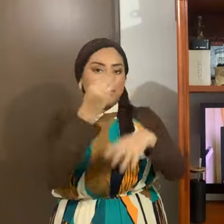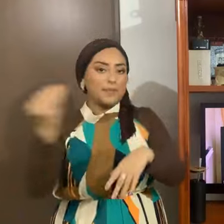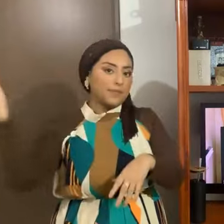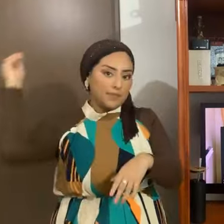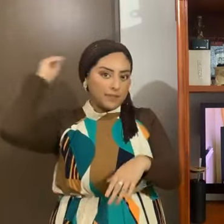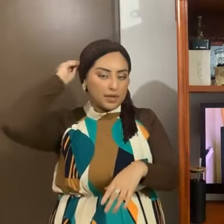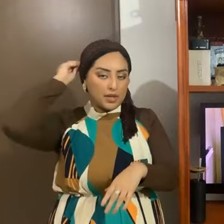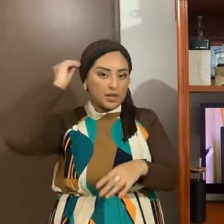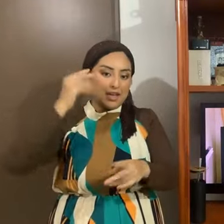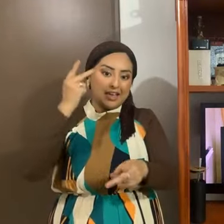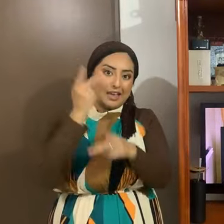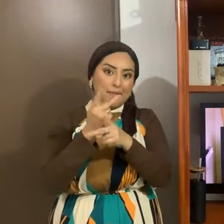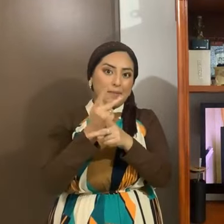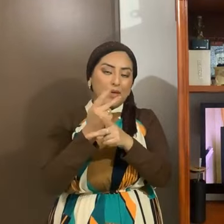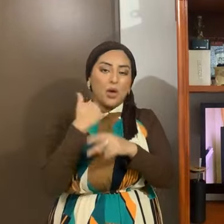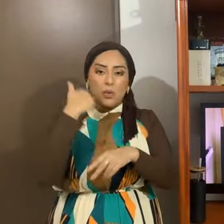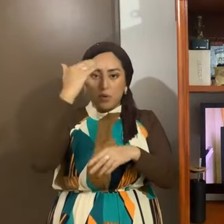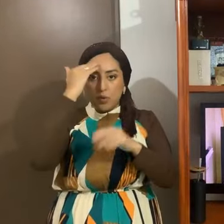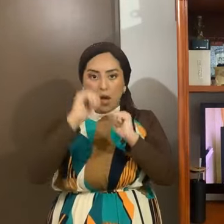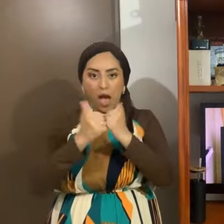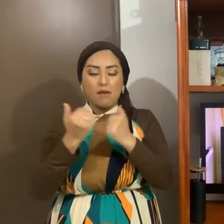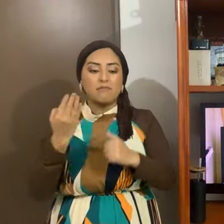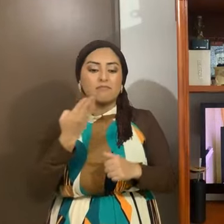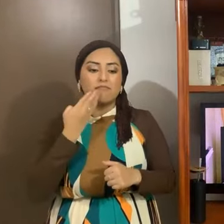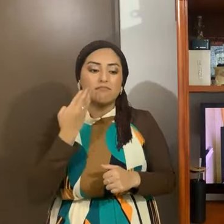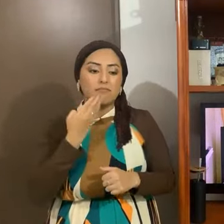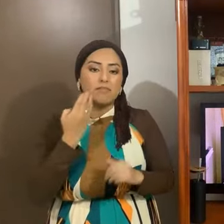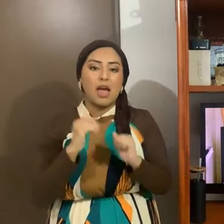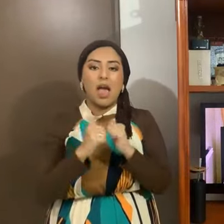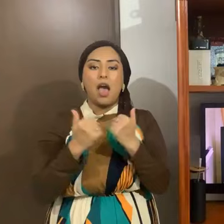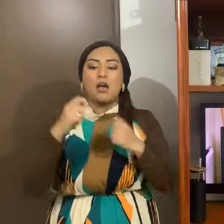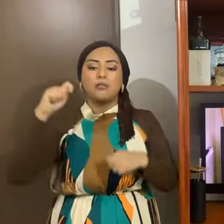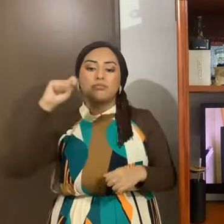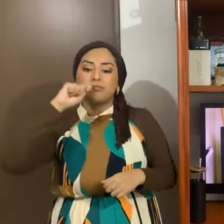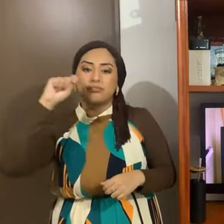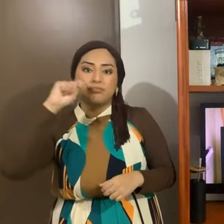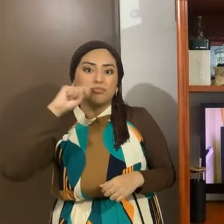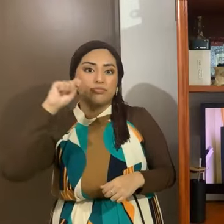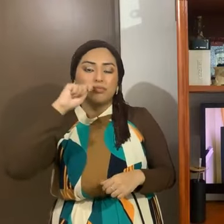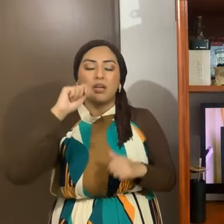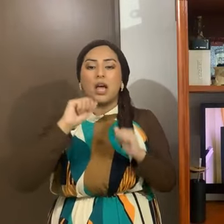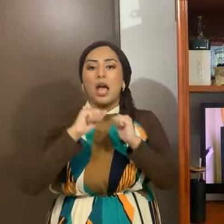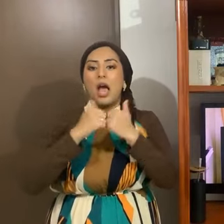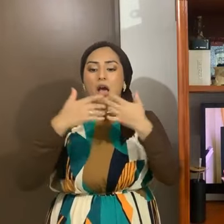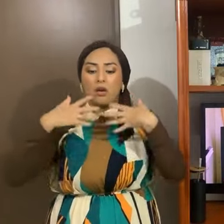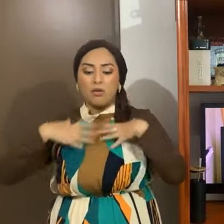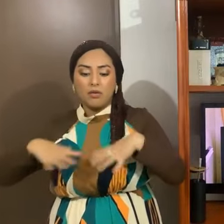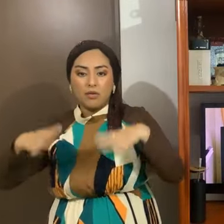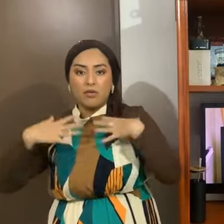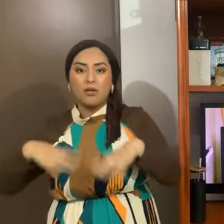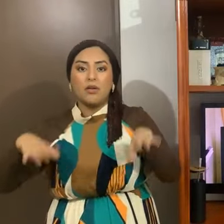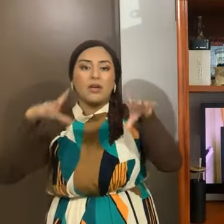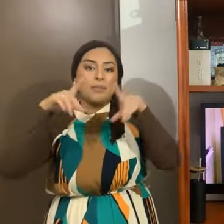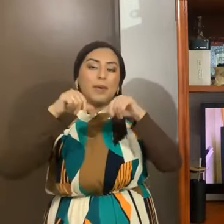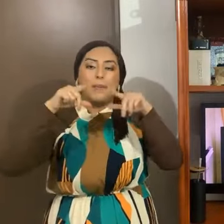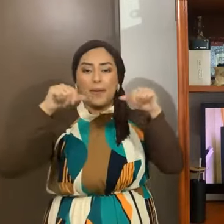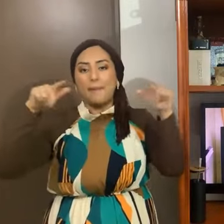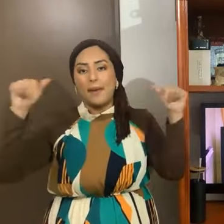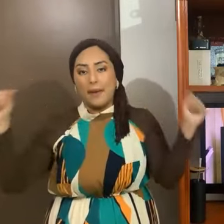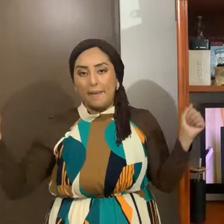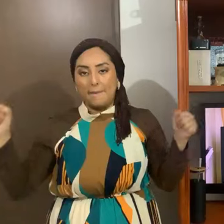almacenamos en nuestra mente cómo debemos desayunar, cómo debemos lavarnos los dientes, cómo debemos arreglarnos, etcétera,